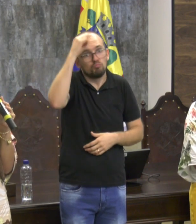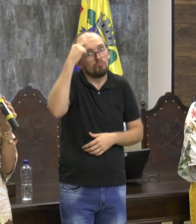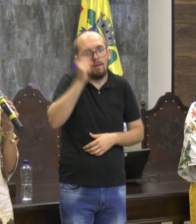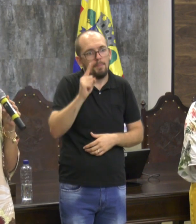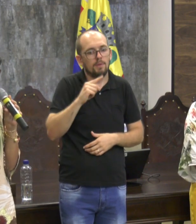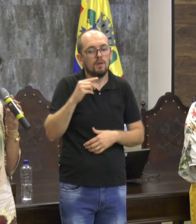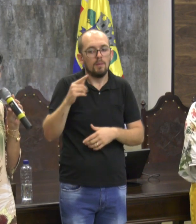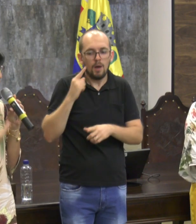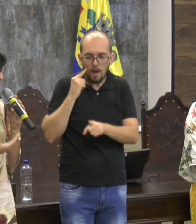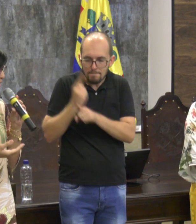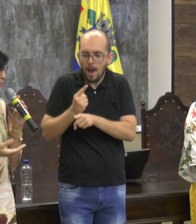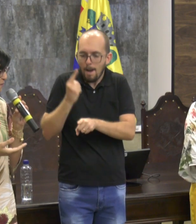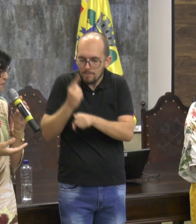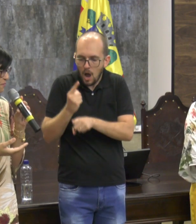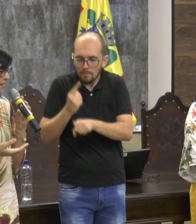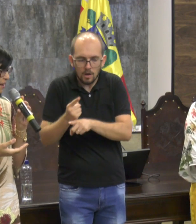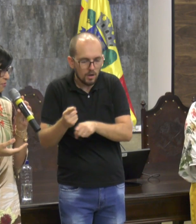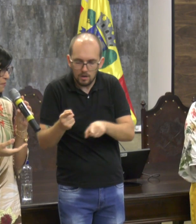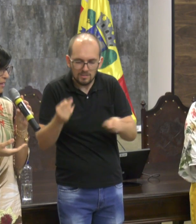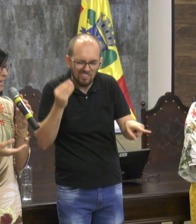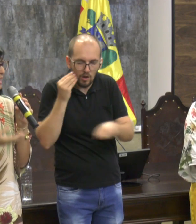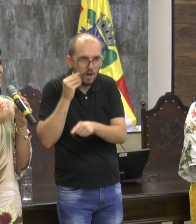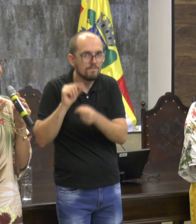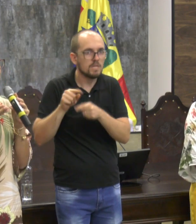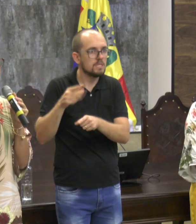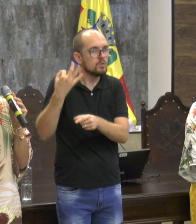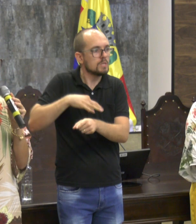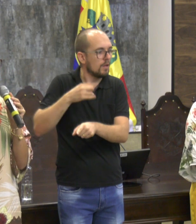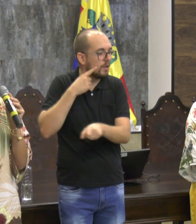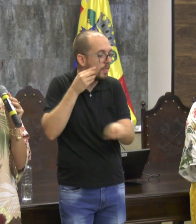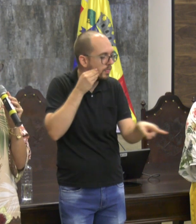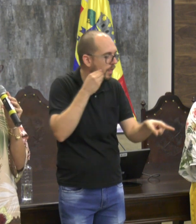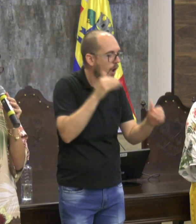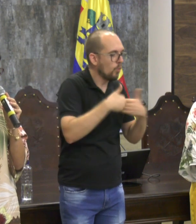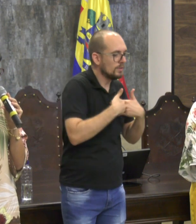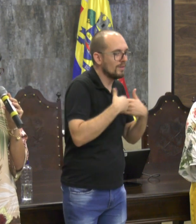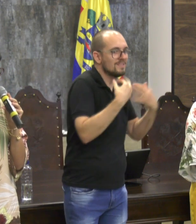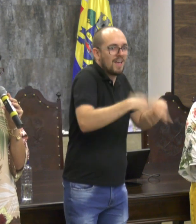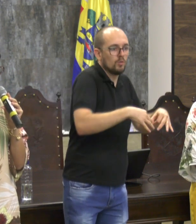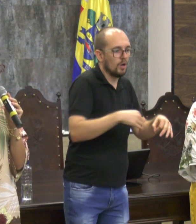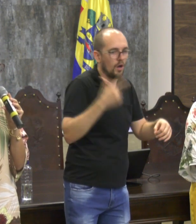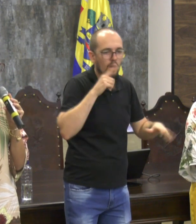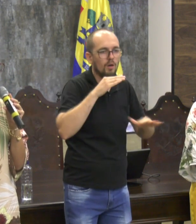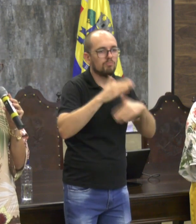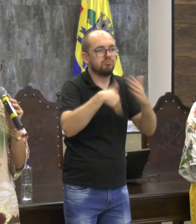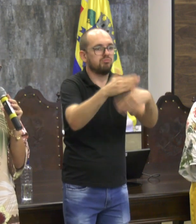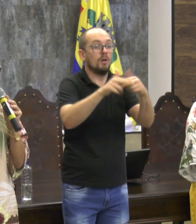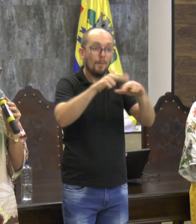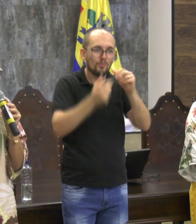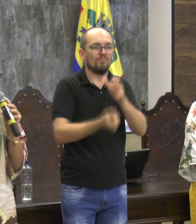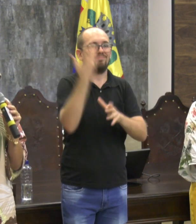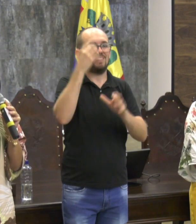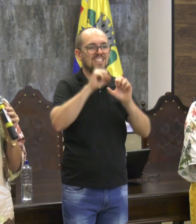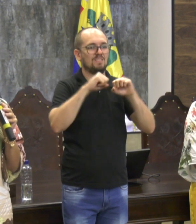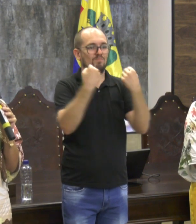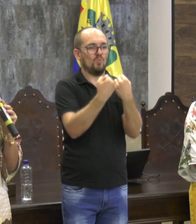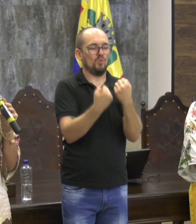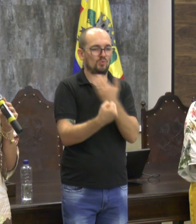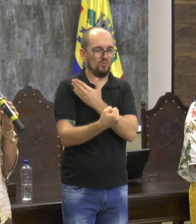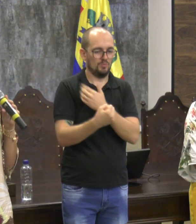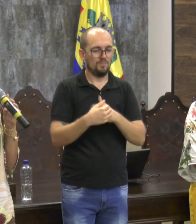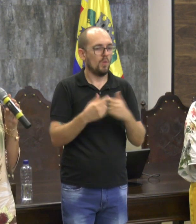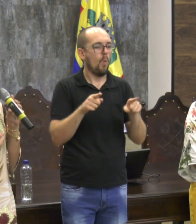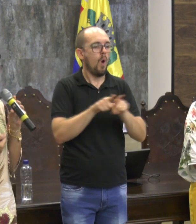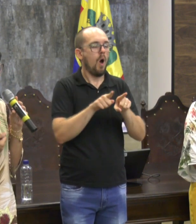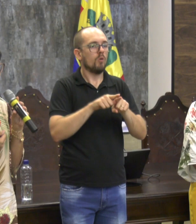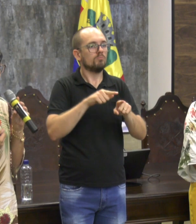as crianças, não somente com o Gustavo. E aí, por isso, nasceu o simpósio, como uma ação